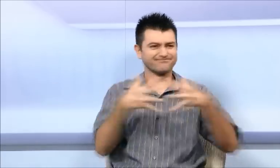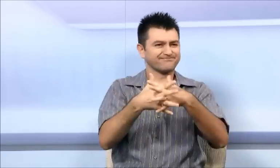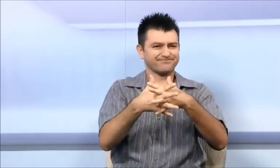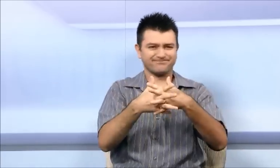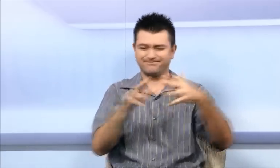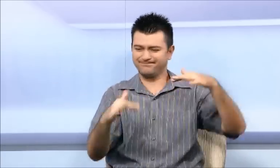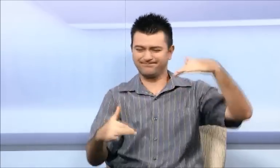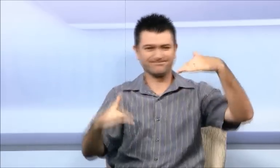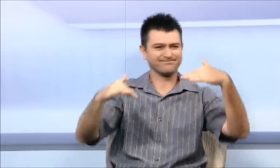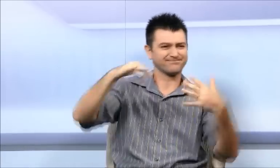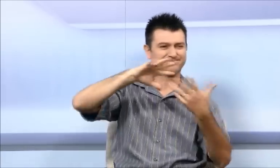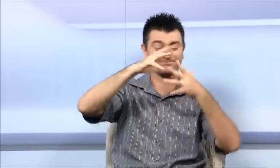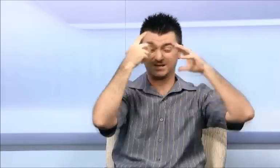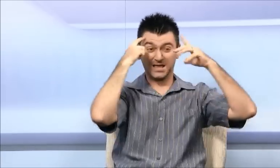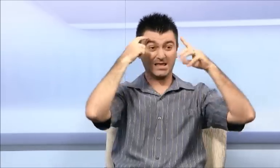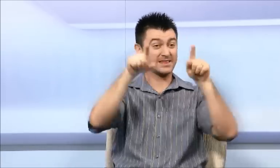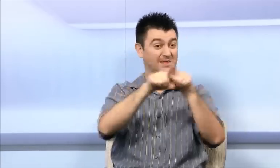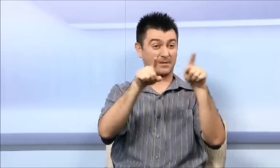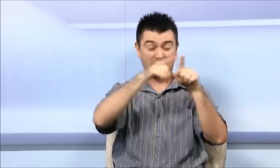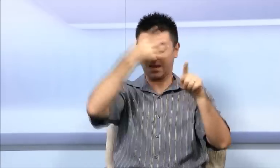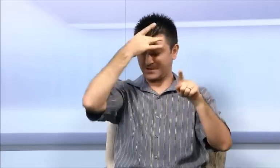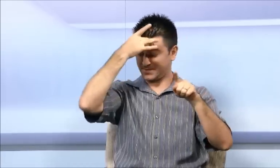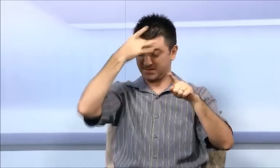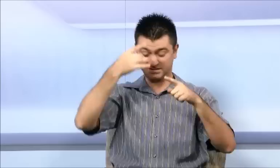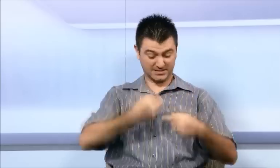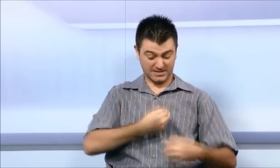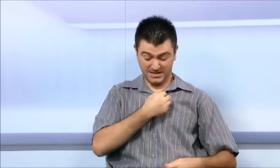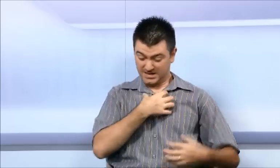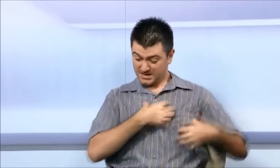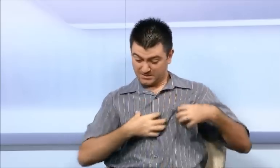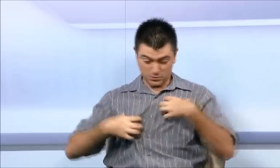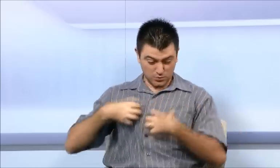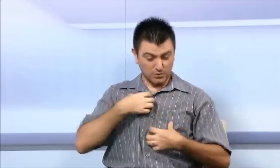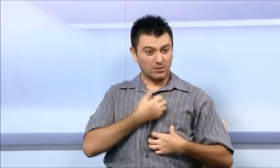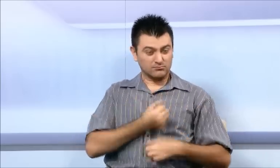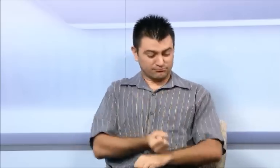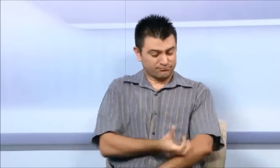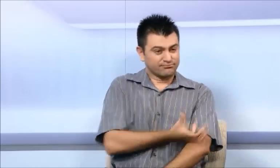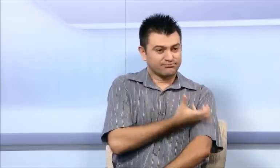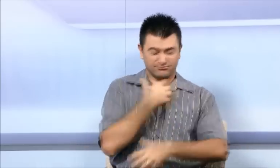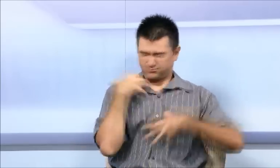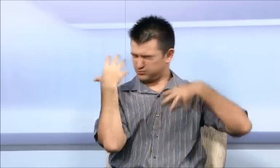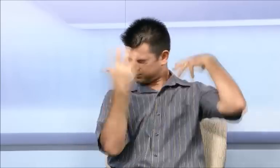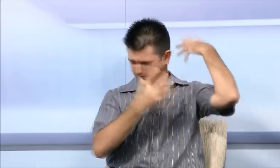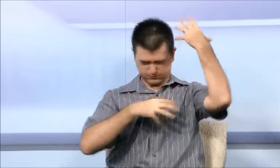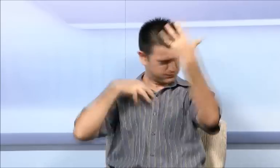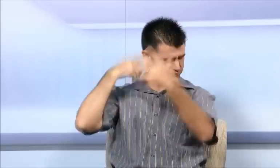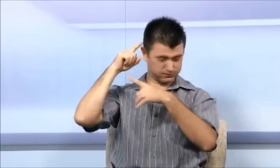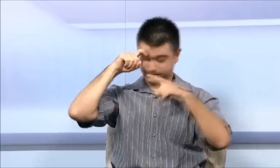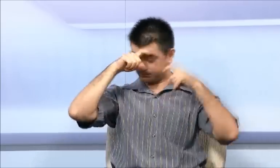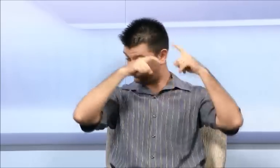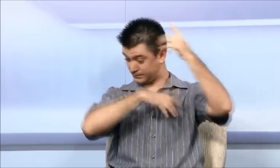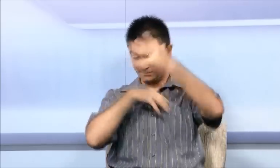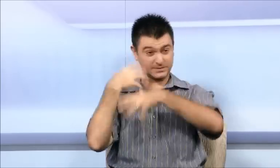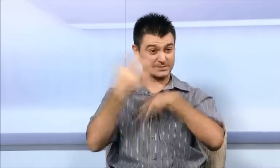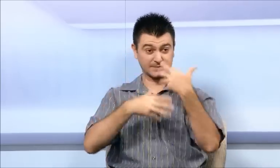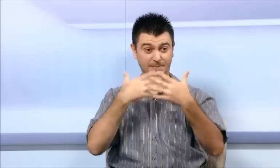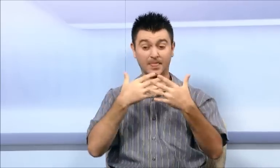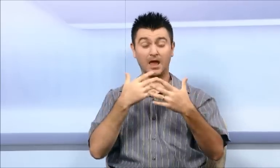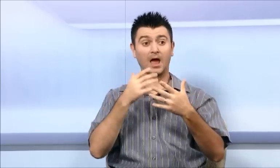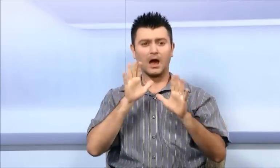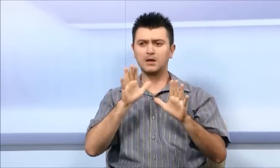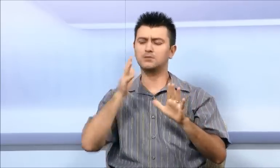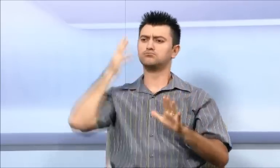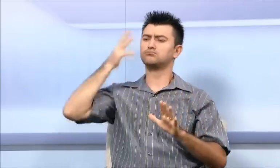Então aí explicou a importância da língua da L1, da L2, né? Aprender a língua de sinais, o português. E isso causou uma emoção muito